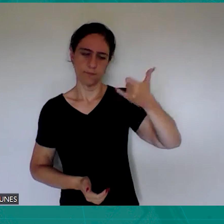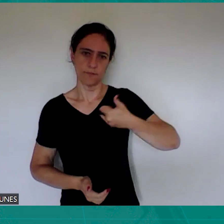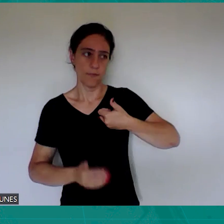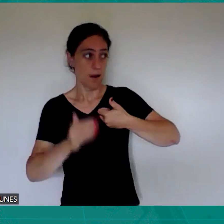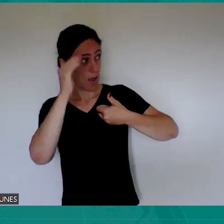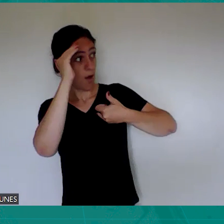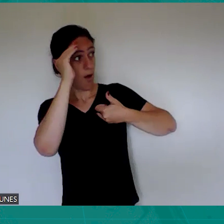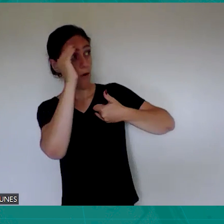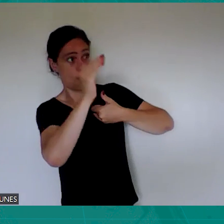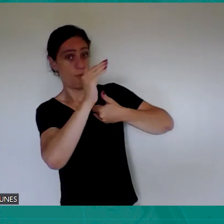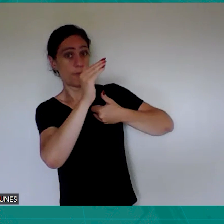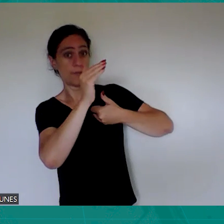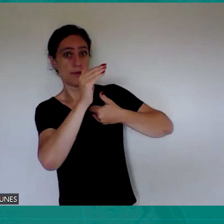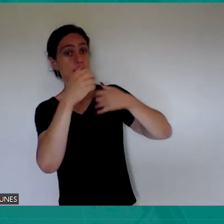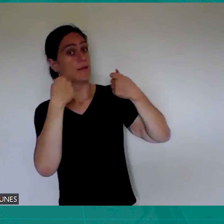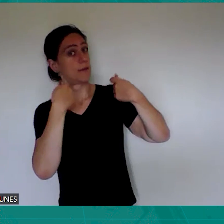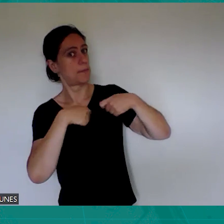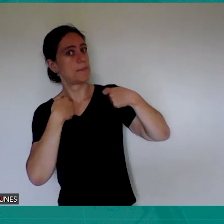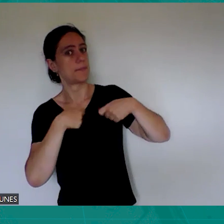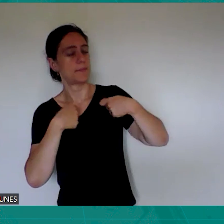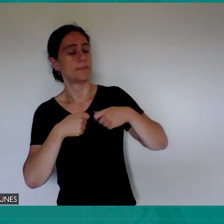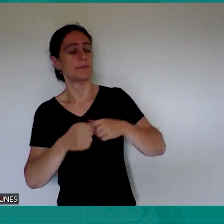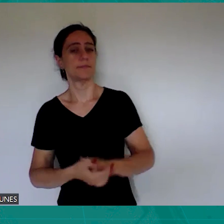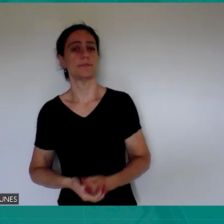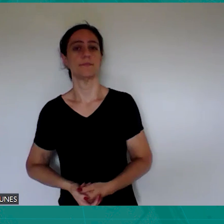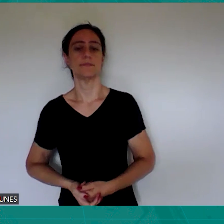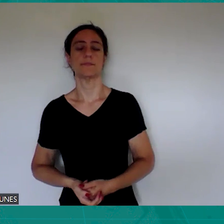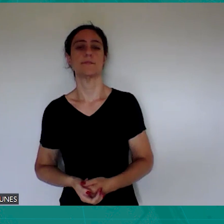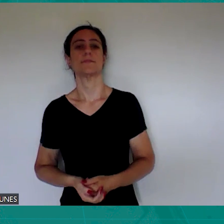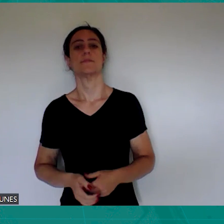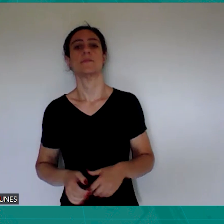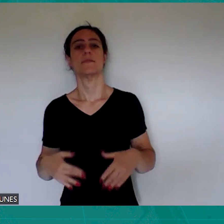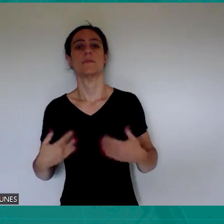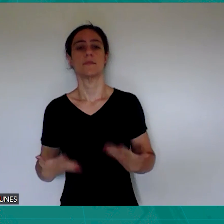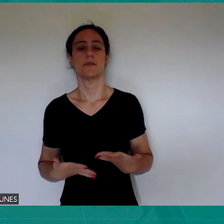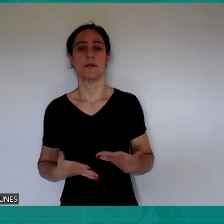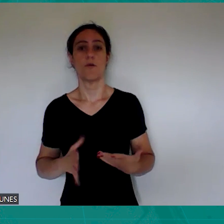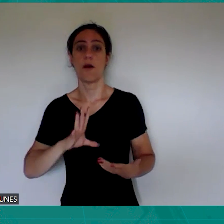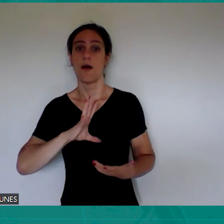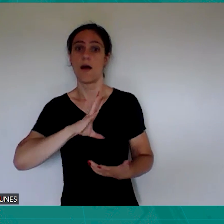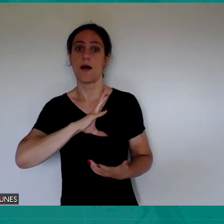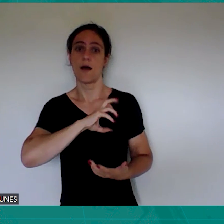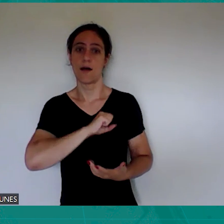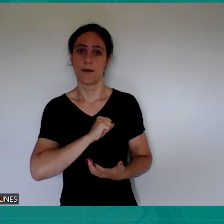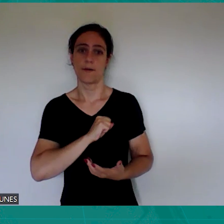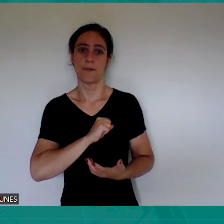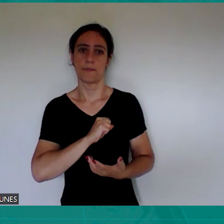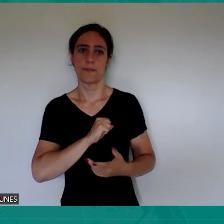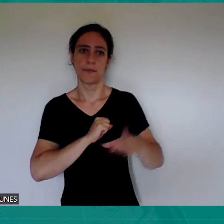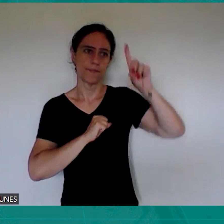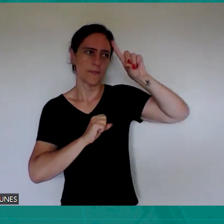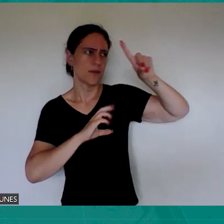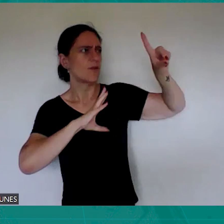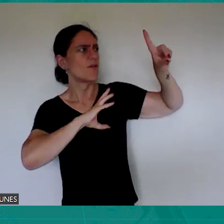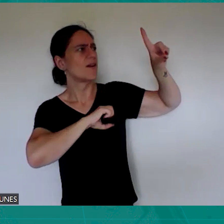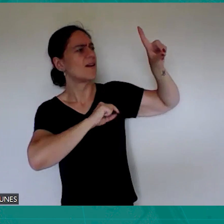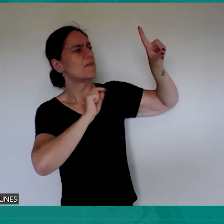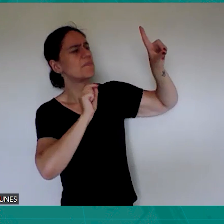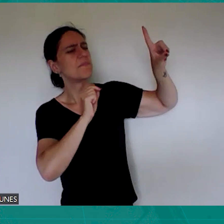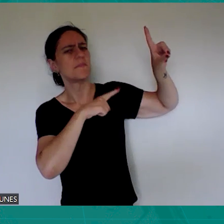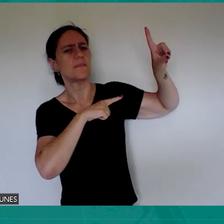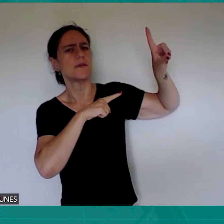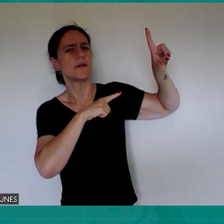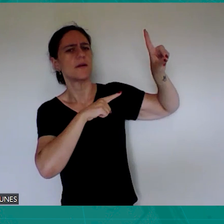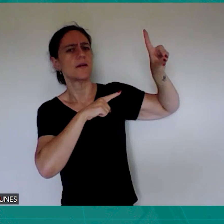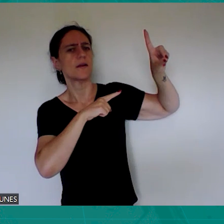a elas é outra coisa, tá? Então esse é o que me ama. Quem é o que ama ao Senhor? Quem obedece